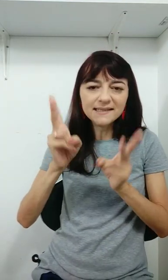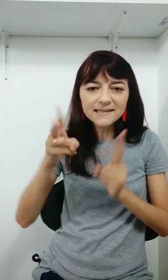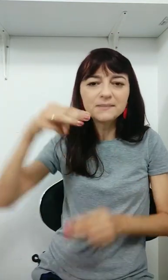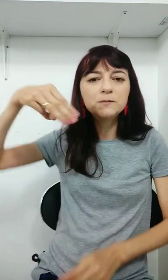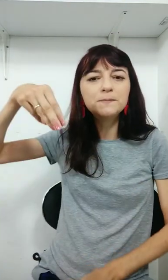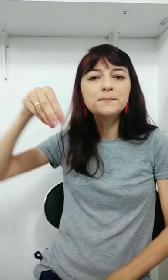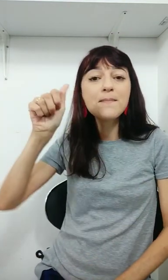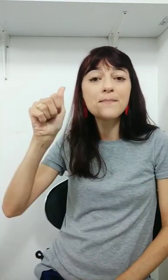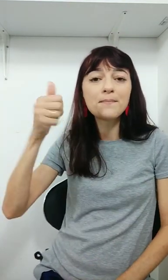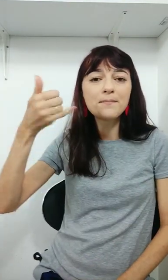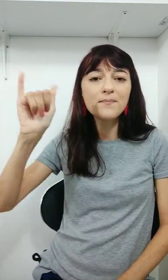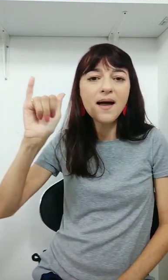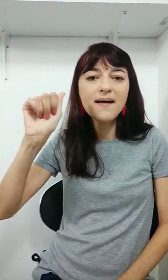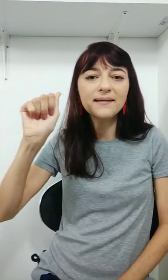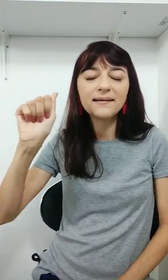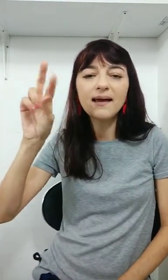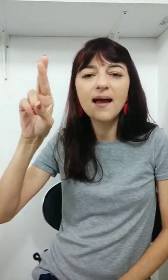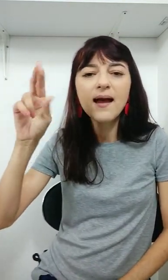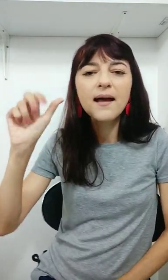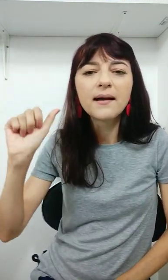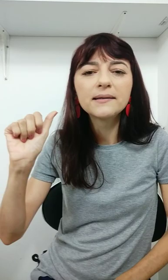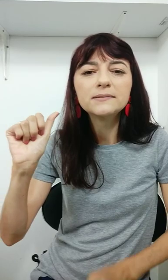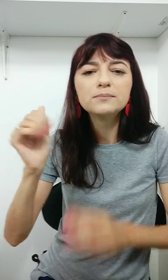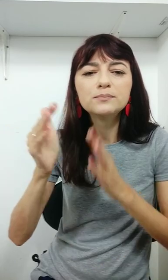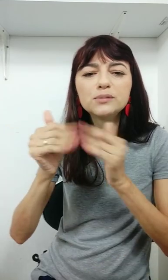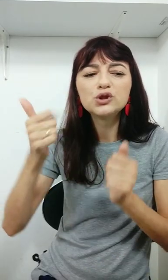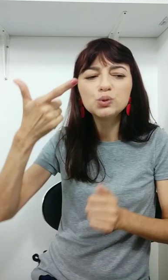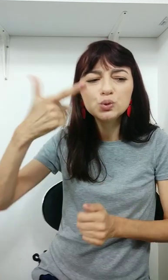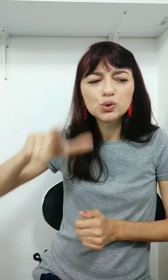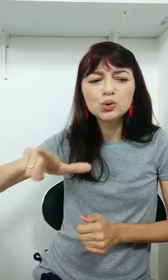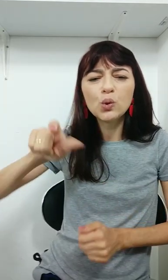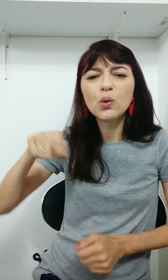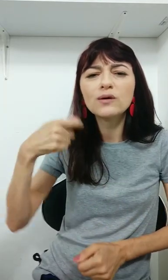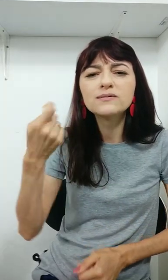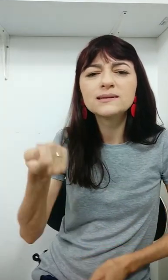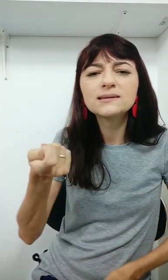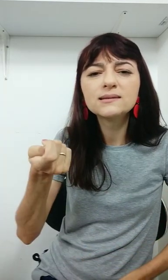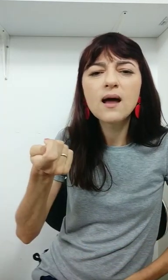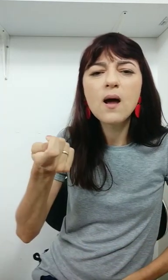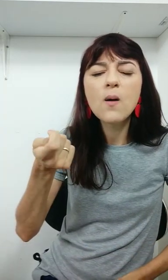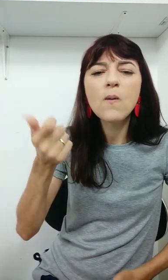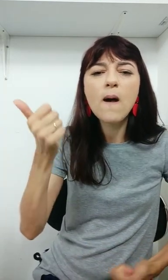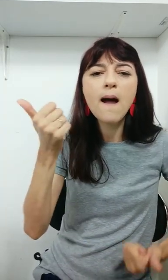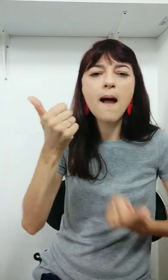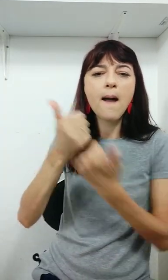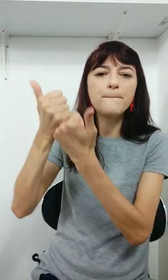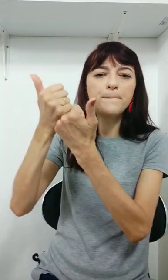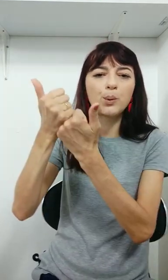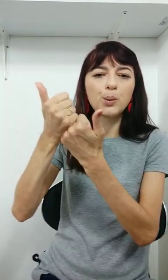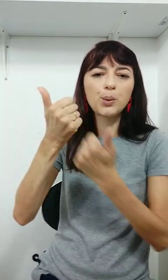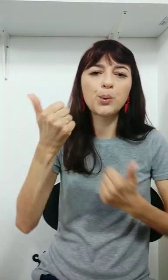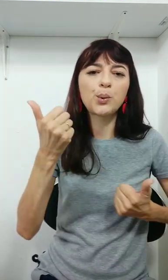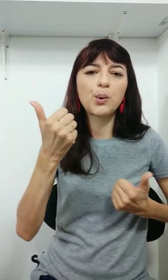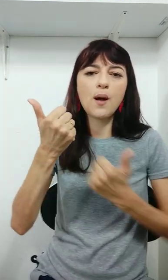Outra coisa também, tá? Que também foi comentado pela Mayara, ela pediu o sinal de apoio, tá?